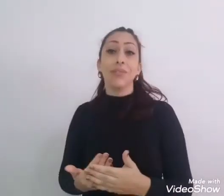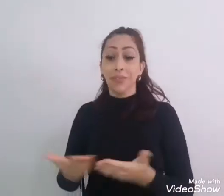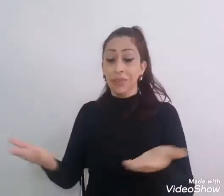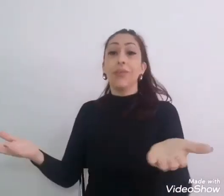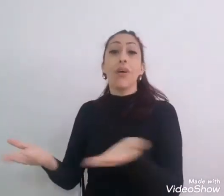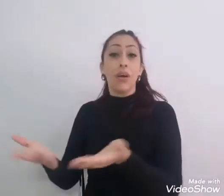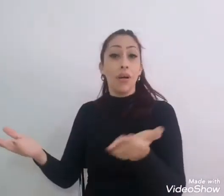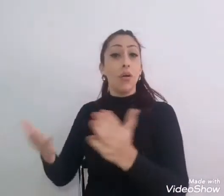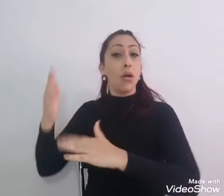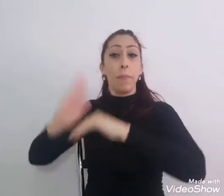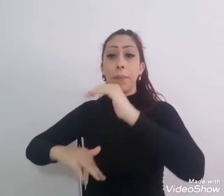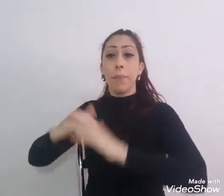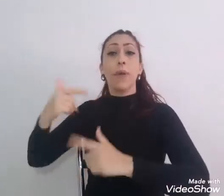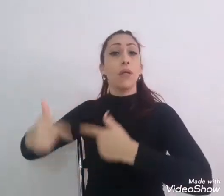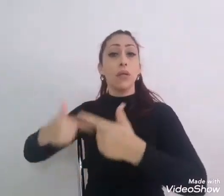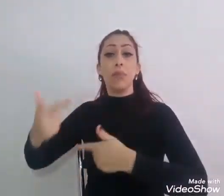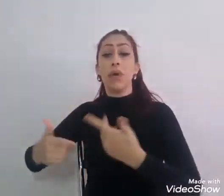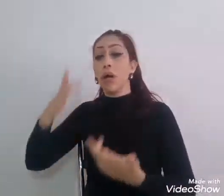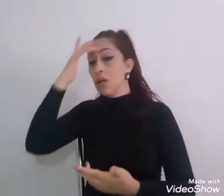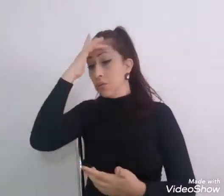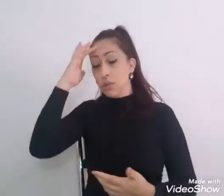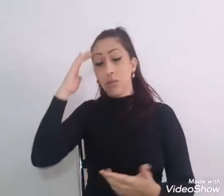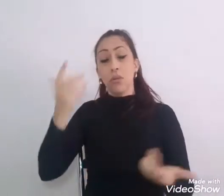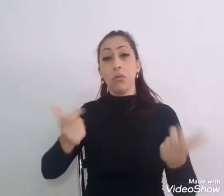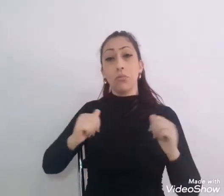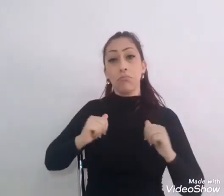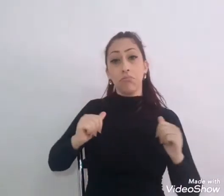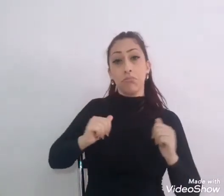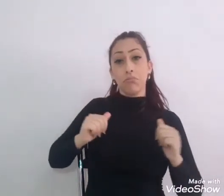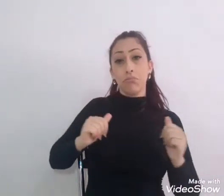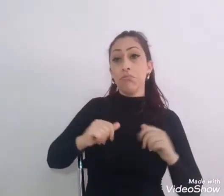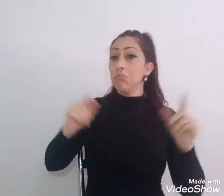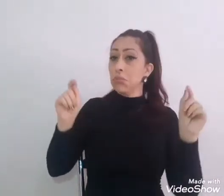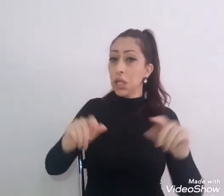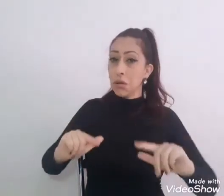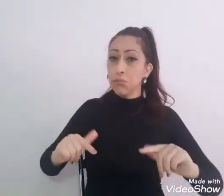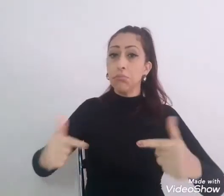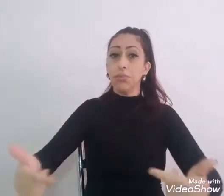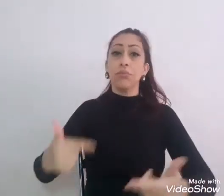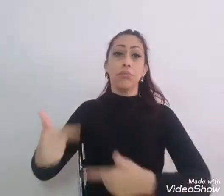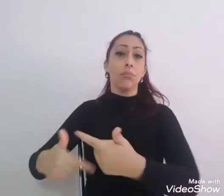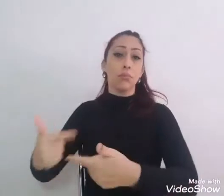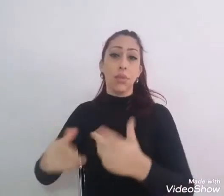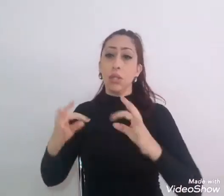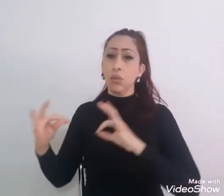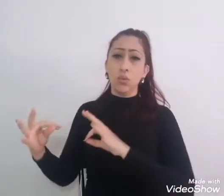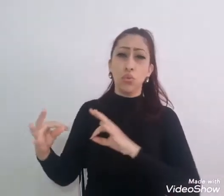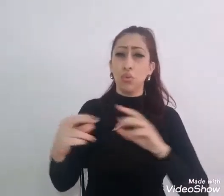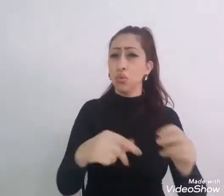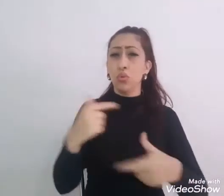do tempo ocioso que boa parte da tribo, da população, passa a ter. Já não é mais necessário que todo mundo trabalhe na agricultura,